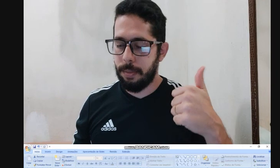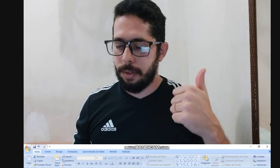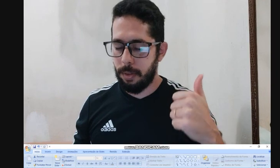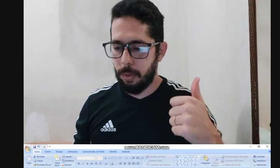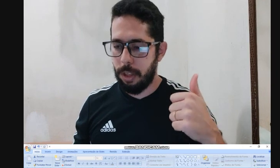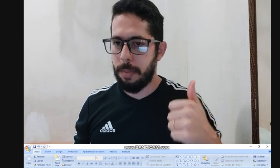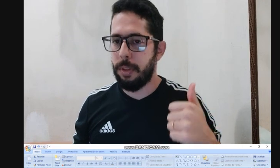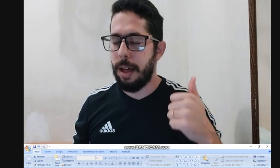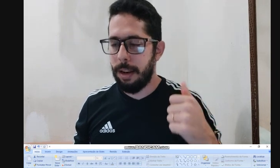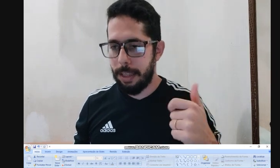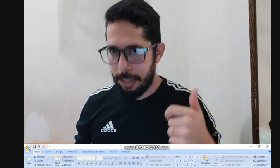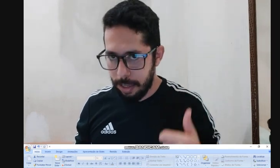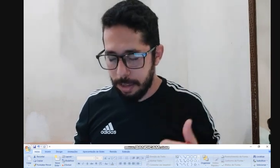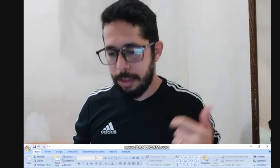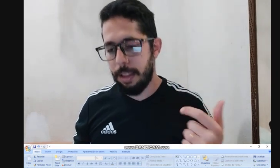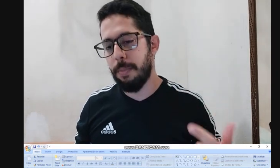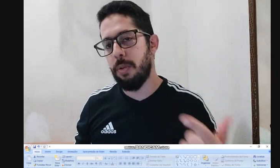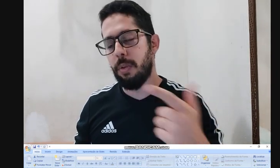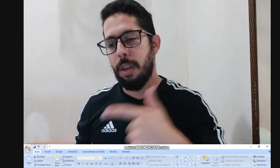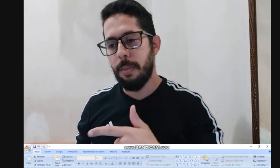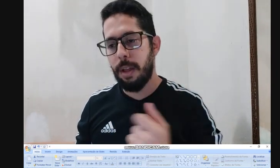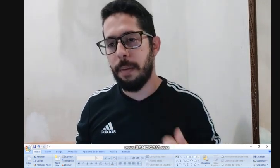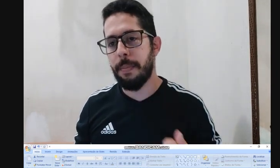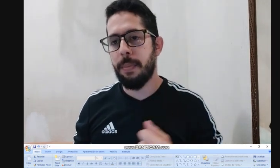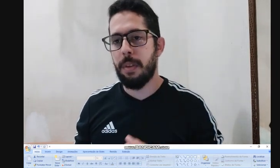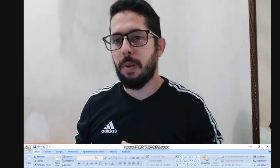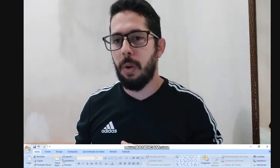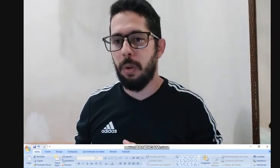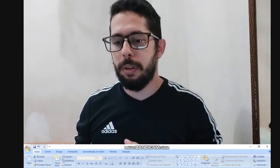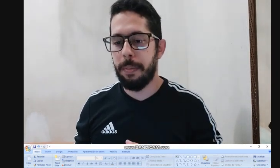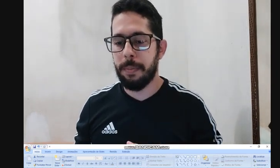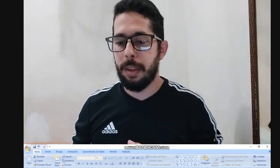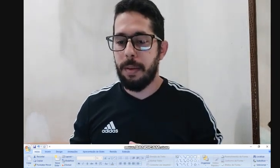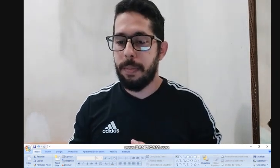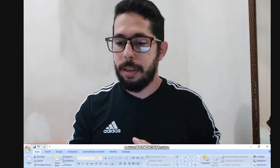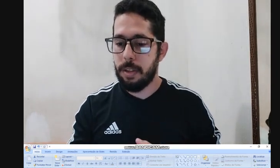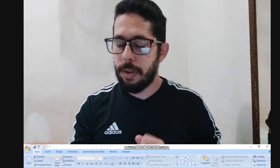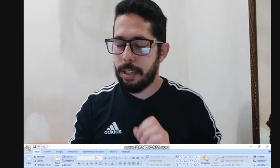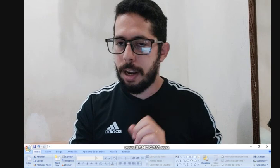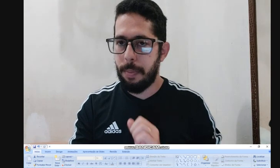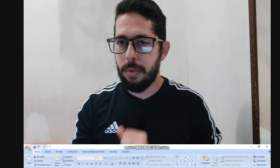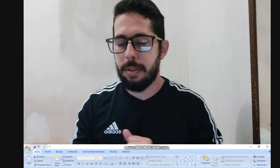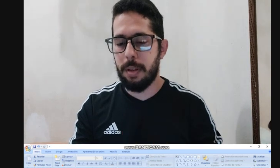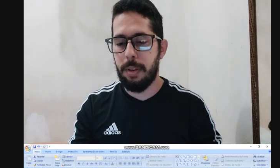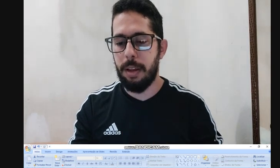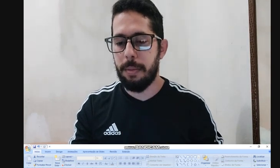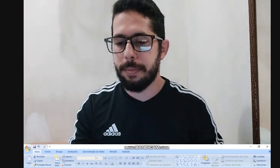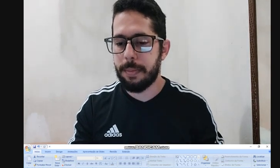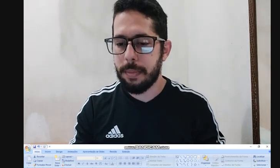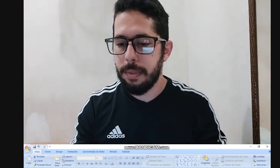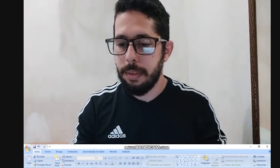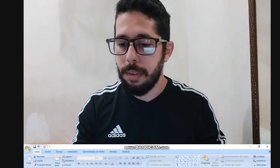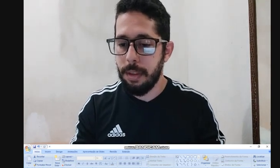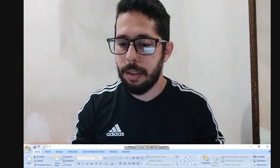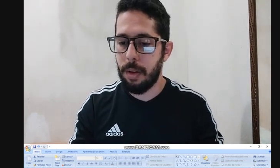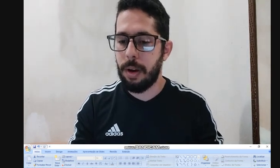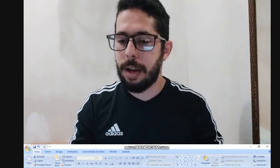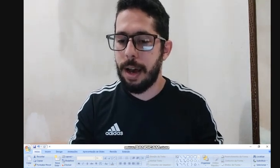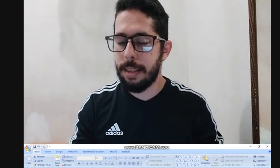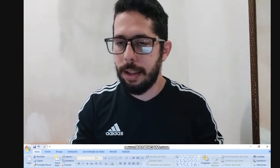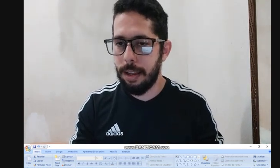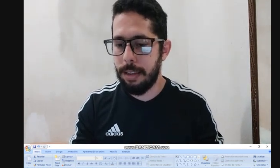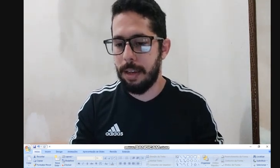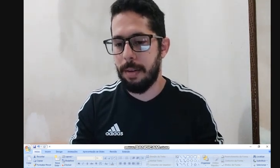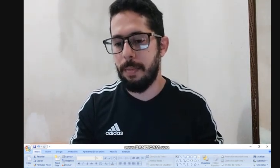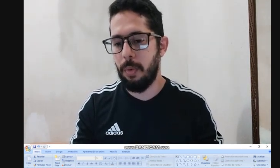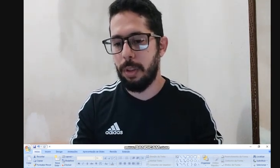primeiro o termo da linha e depois o termo da coluna. Isso vai gerar a posição dele. Então,